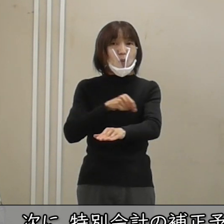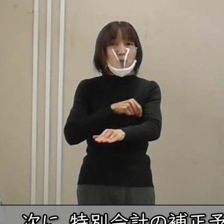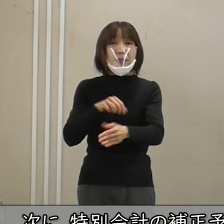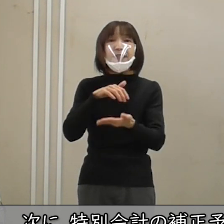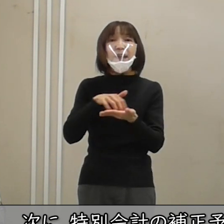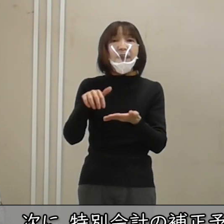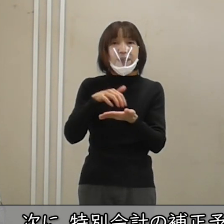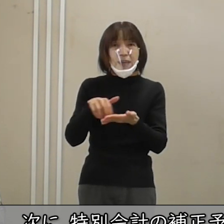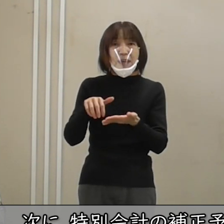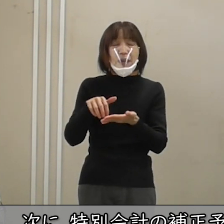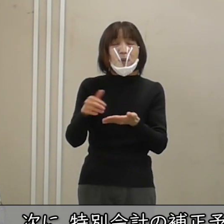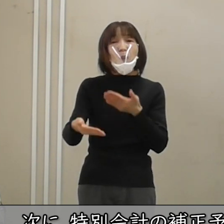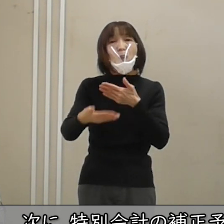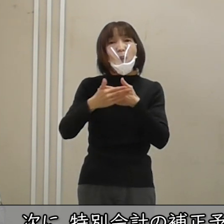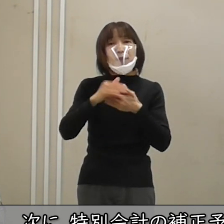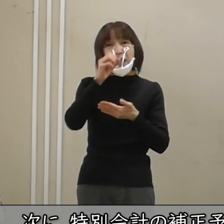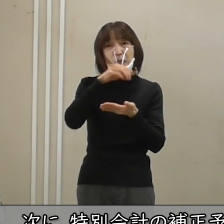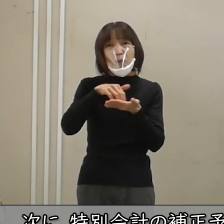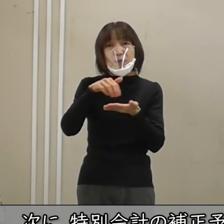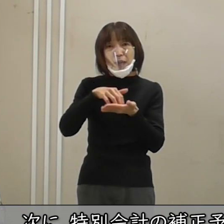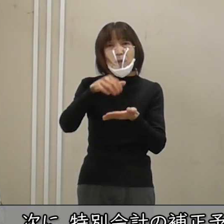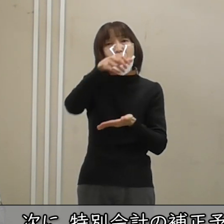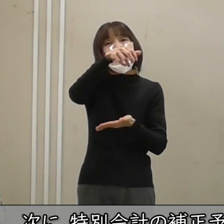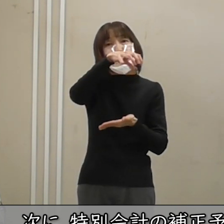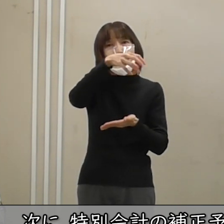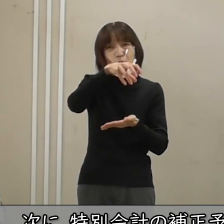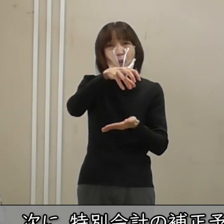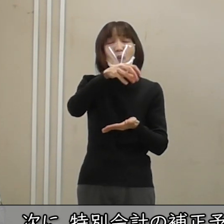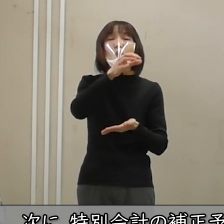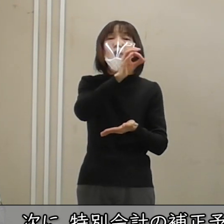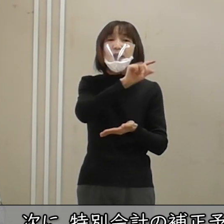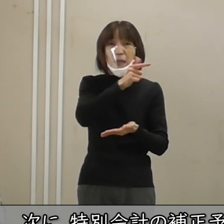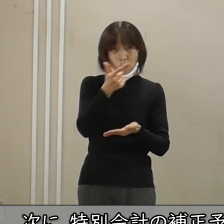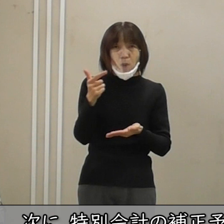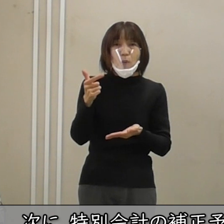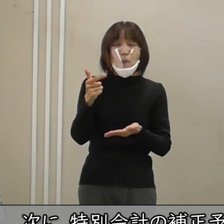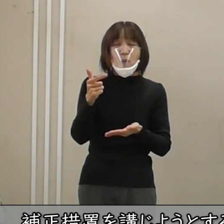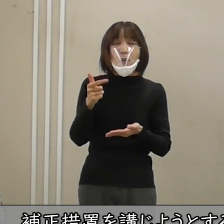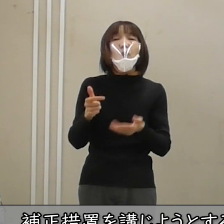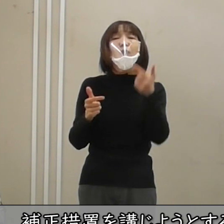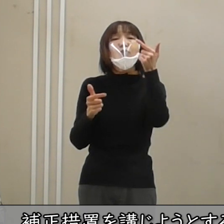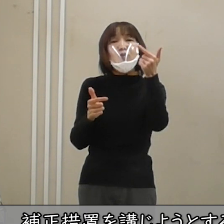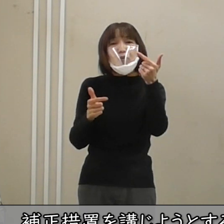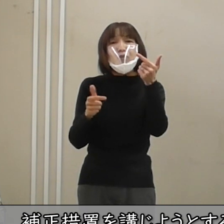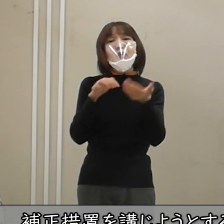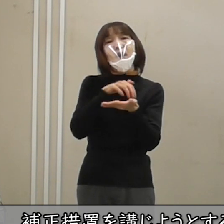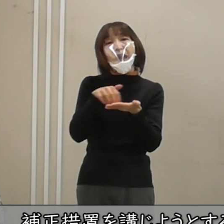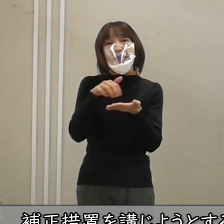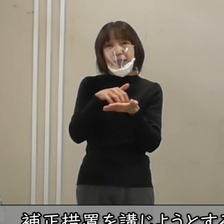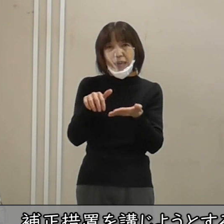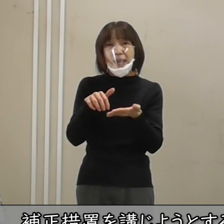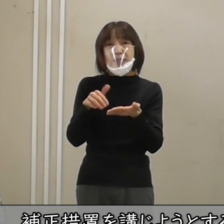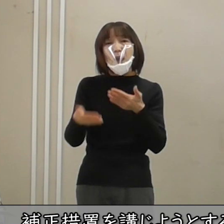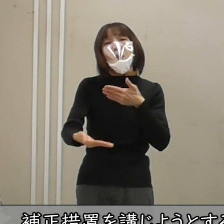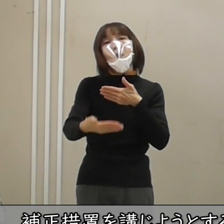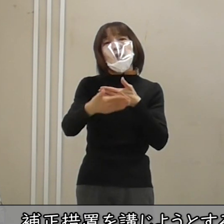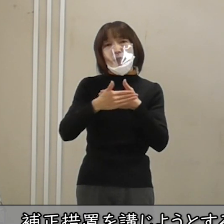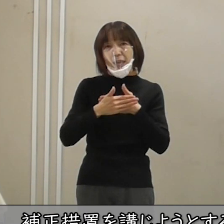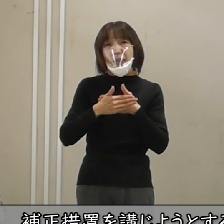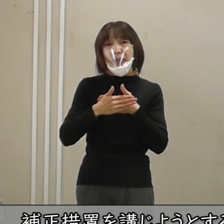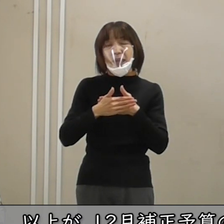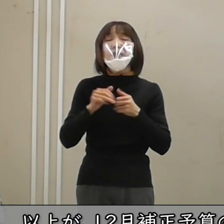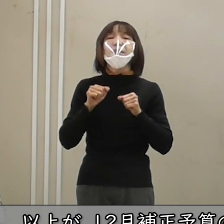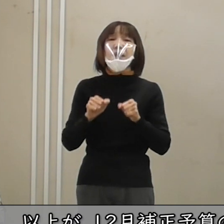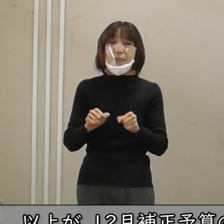きましては、水道事業会計のほか6会計につきまして補正措置を講じようとするものであります